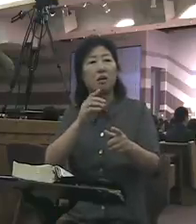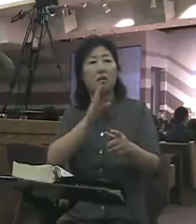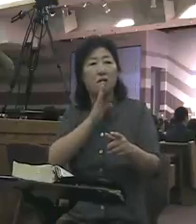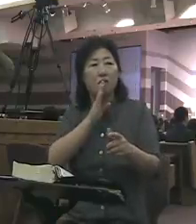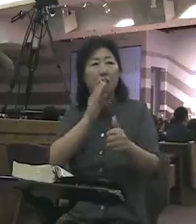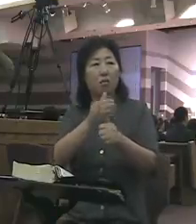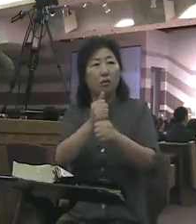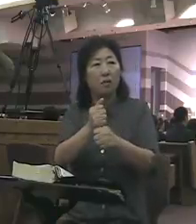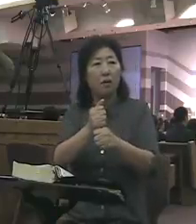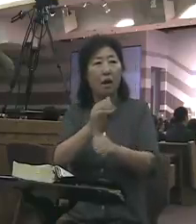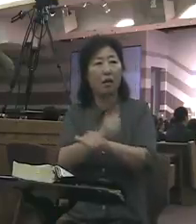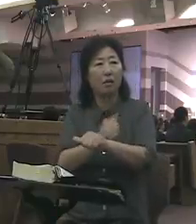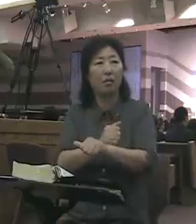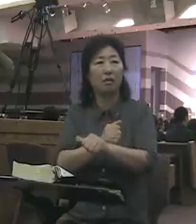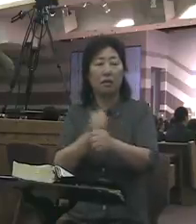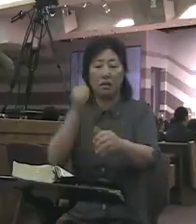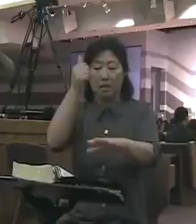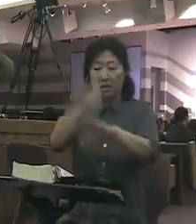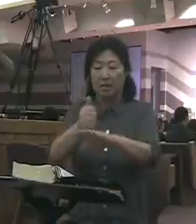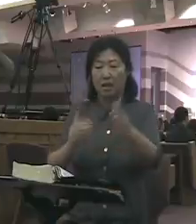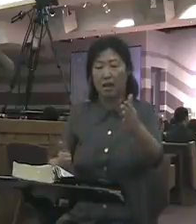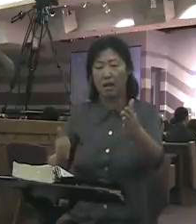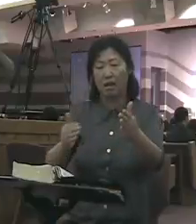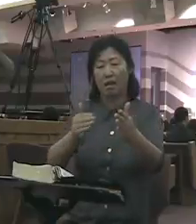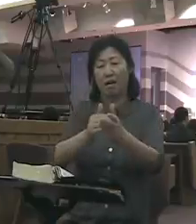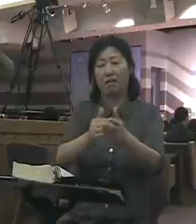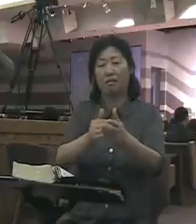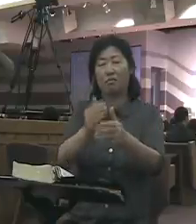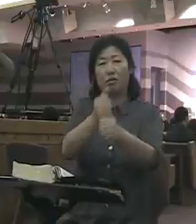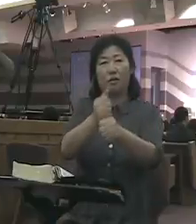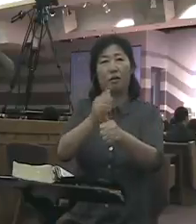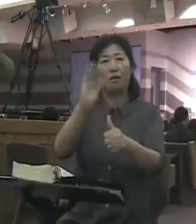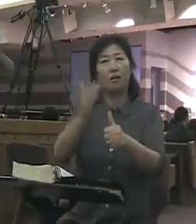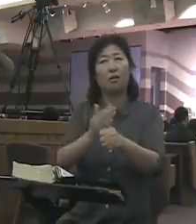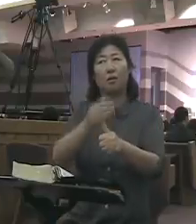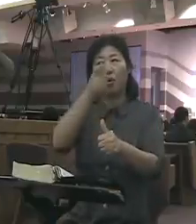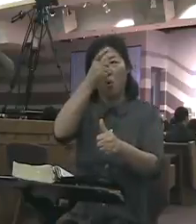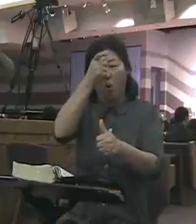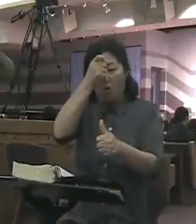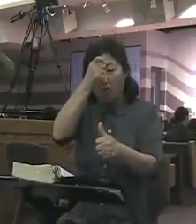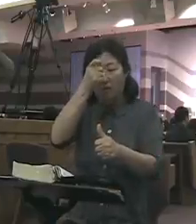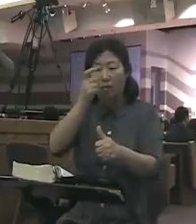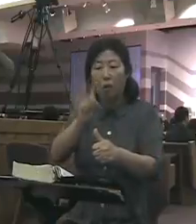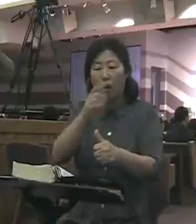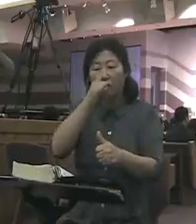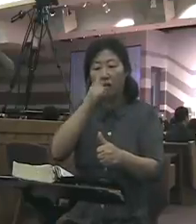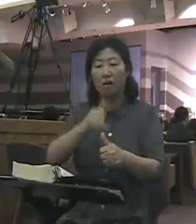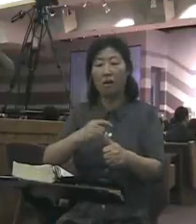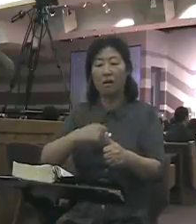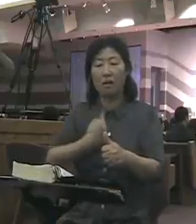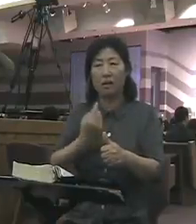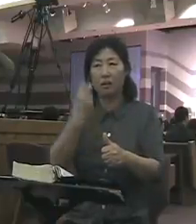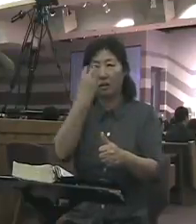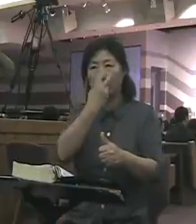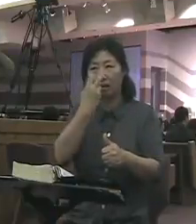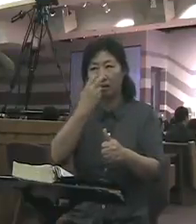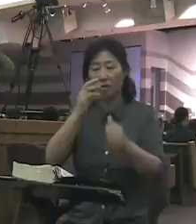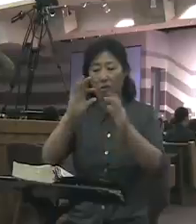붙잡아야 한다고 끝까지 고집하는 것이 무엇이 있는가? 자신을 또한 살펴보는 시간을